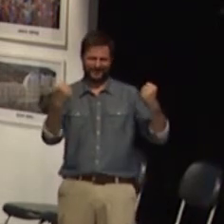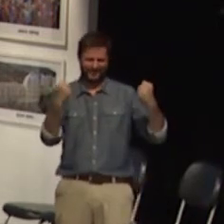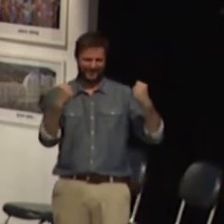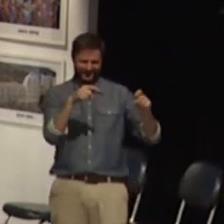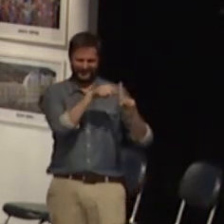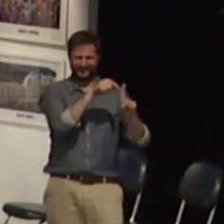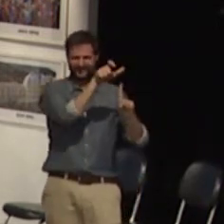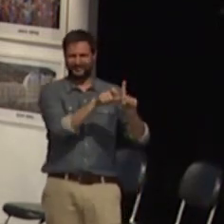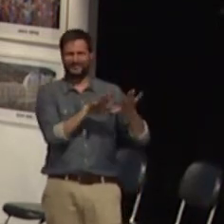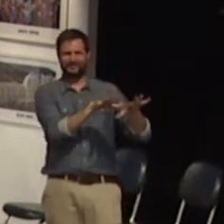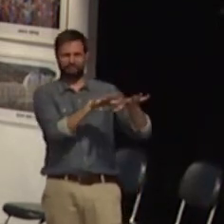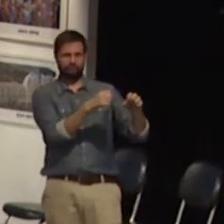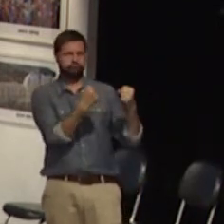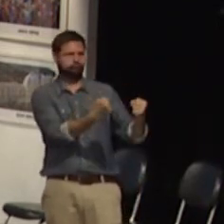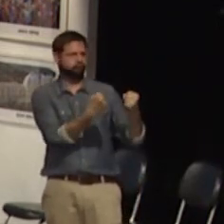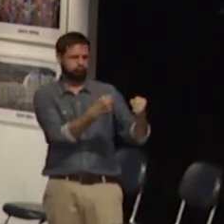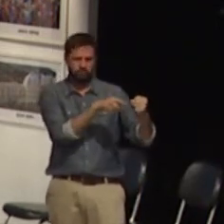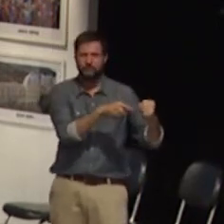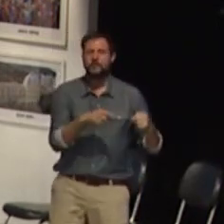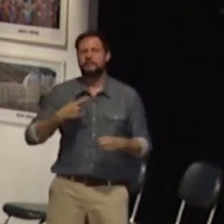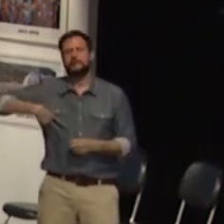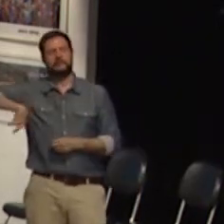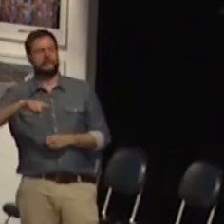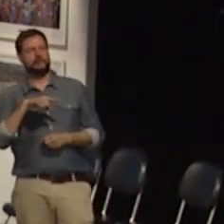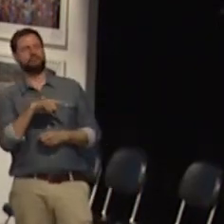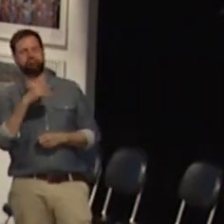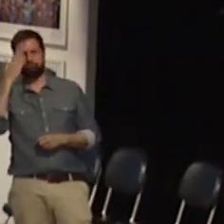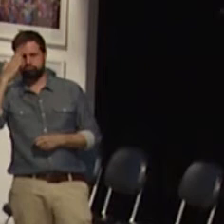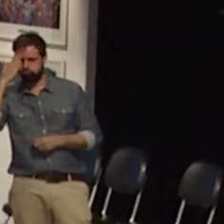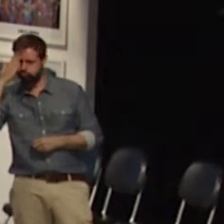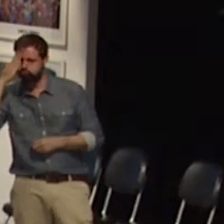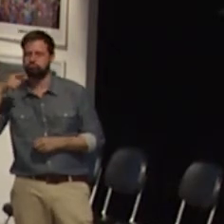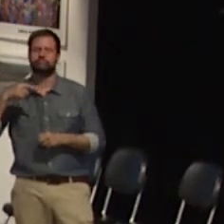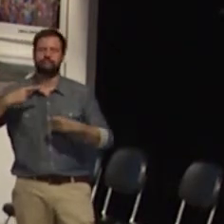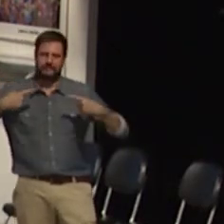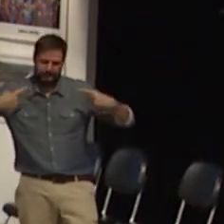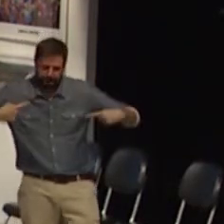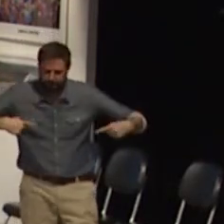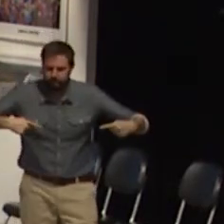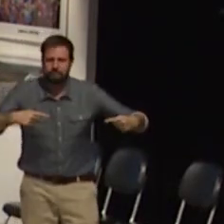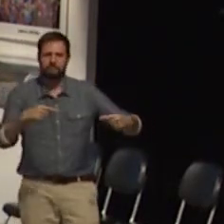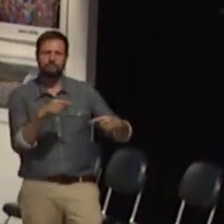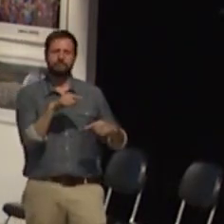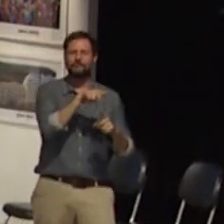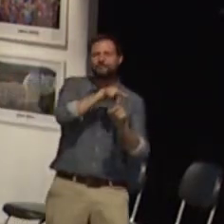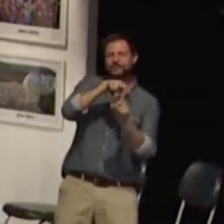ela é mantuanismo, né? Então, esse mantuanismo é muito forte dentro do MEC. Então, a gente precisa ver e discutir